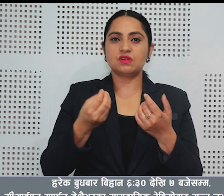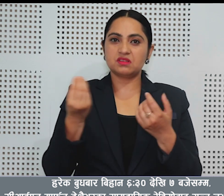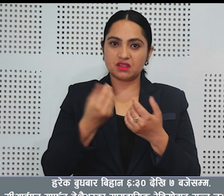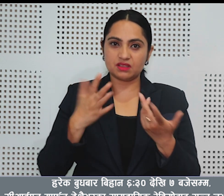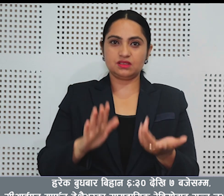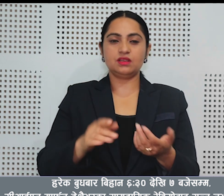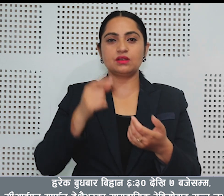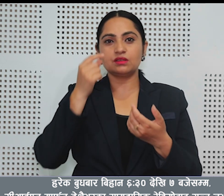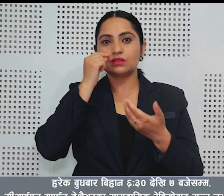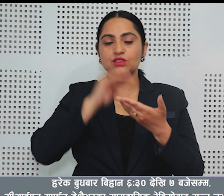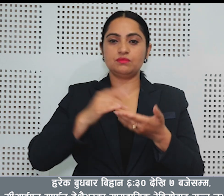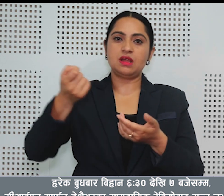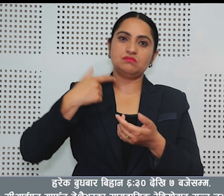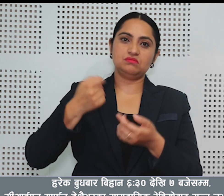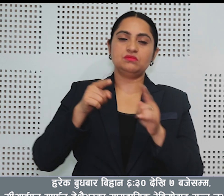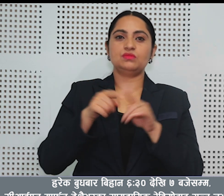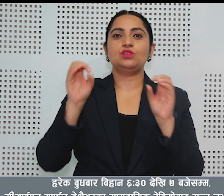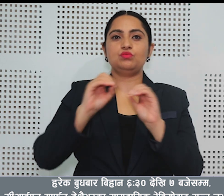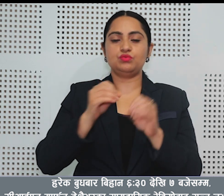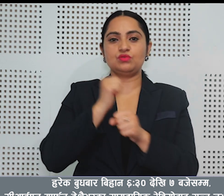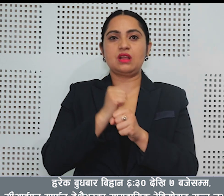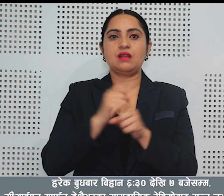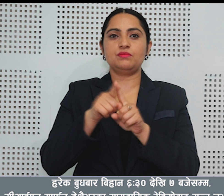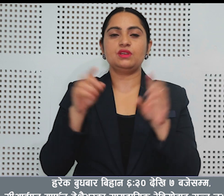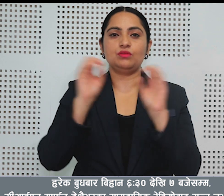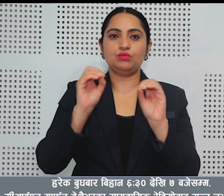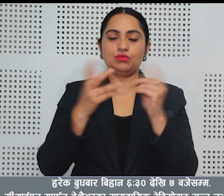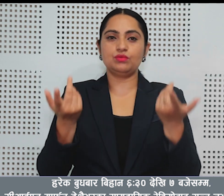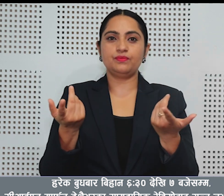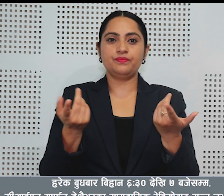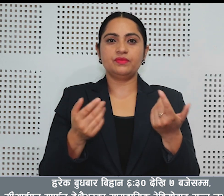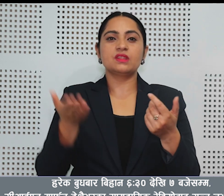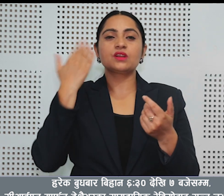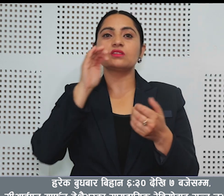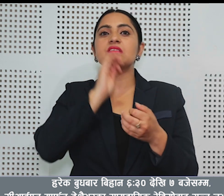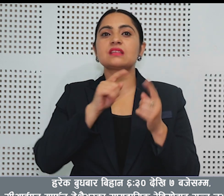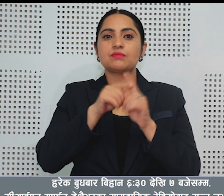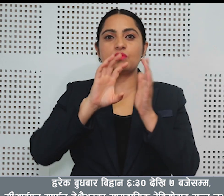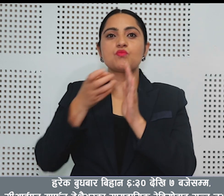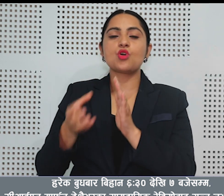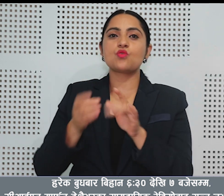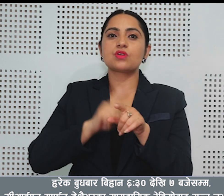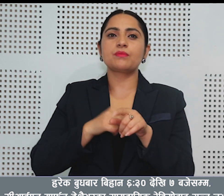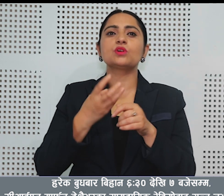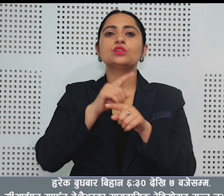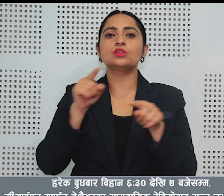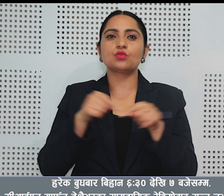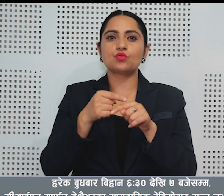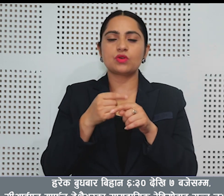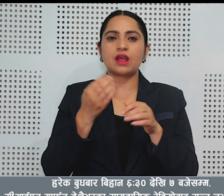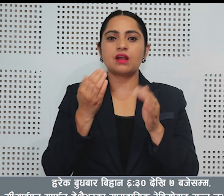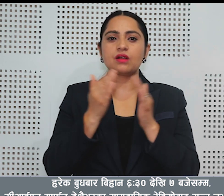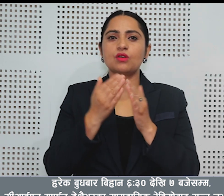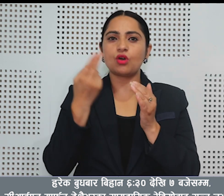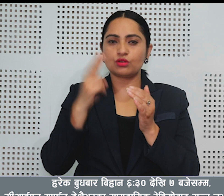पेन्सन छ बुढाको, न केही नोकरी छ। अब यहाँ चाहिँ गत साल पनि पहिरो जाँदाखेरि कति कोठाको घर थियो, कति क्षति